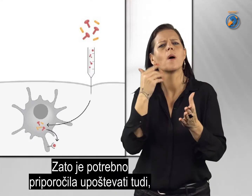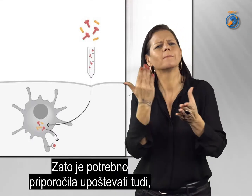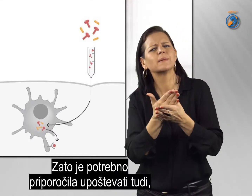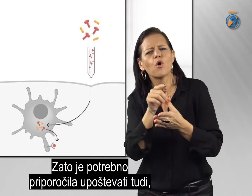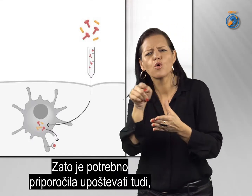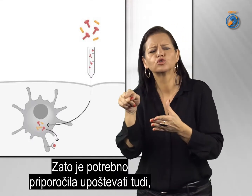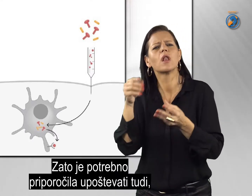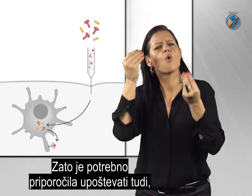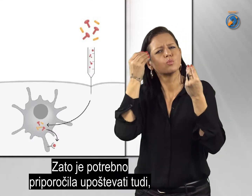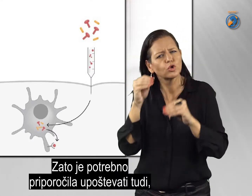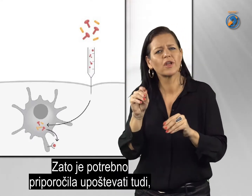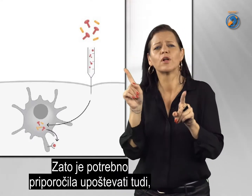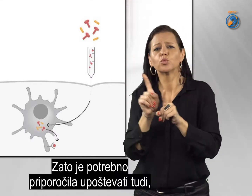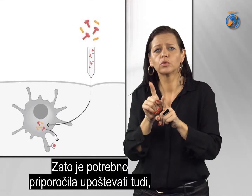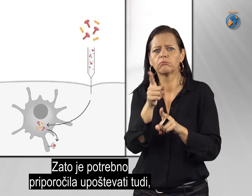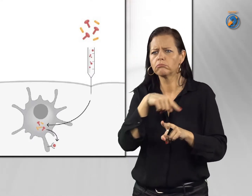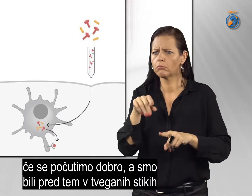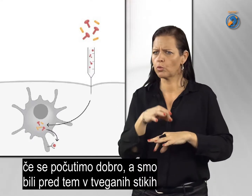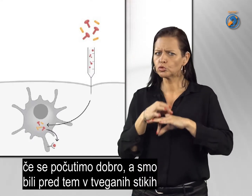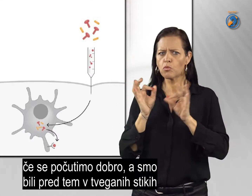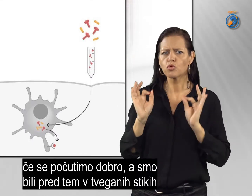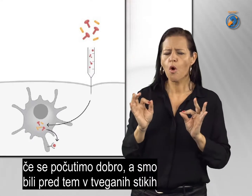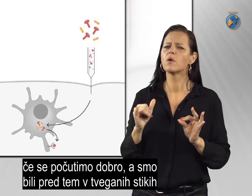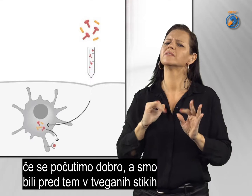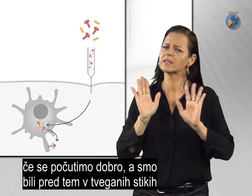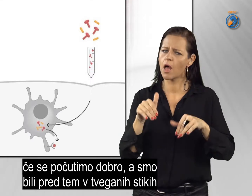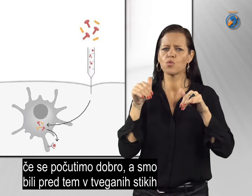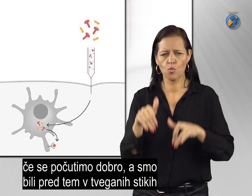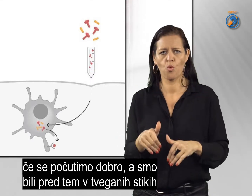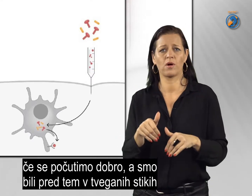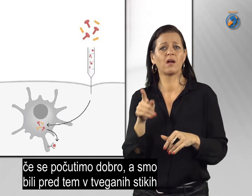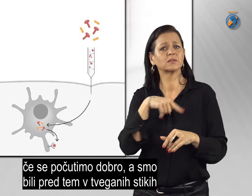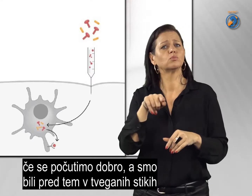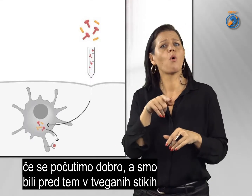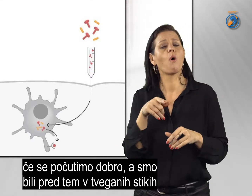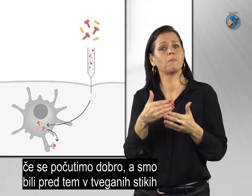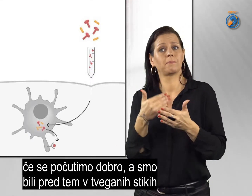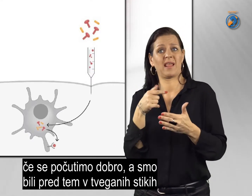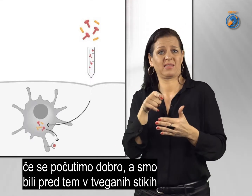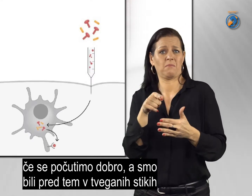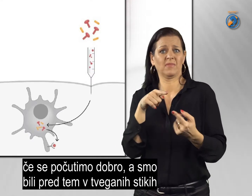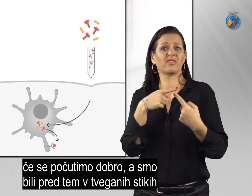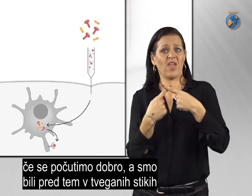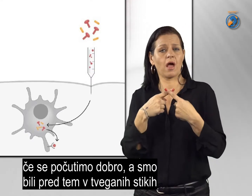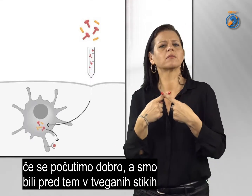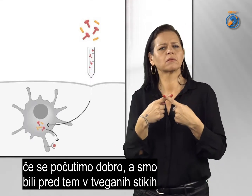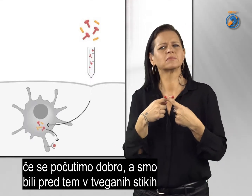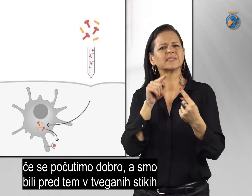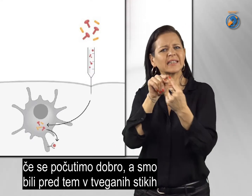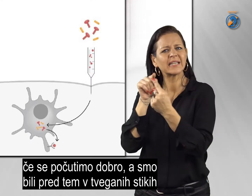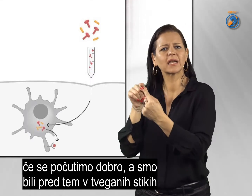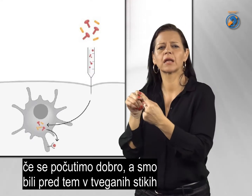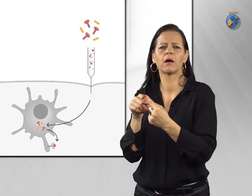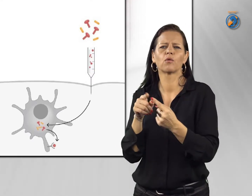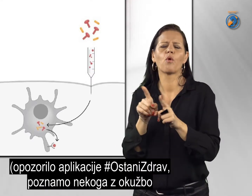Zato je potrebno priporočila upoštevati tudi, če se počutimo dobro, a smo bili predtem v tveganih stikih.